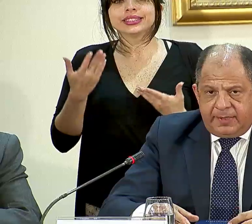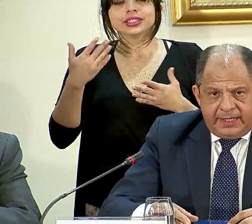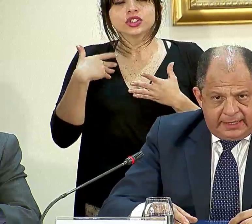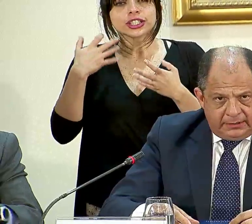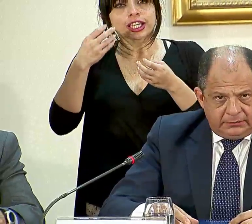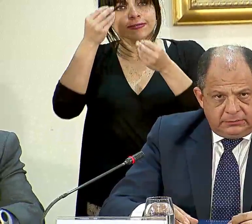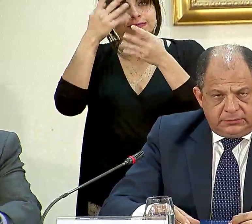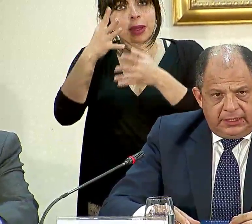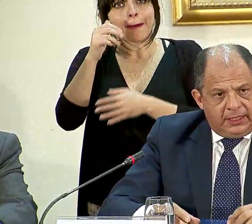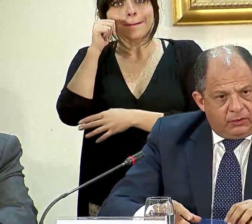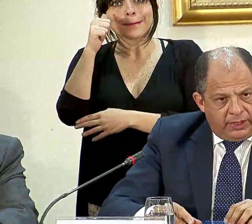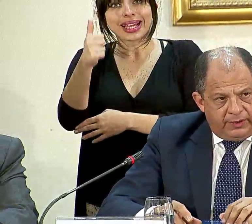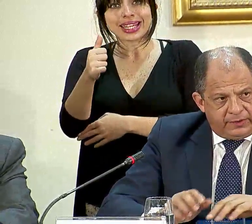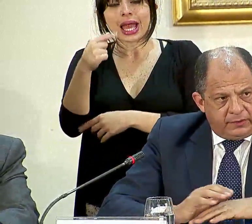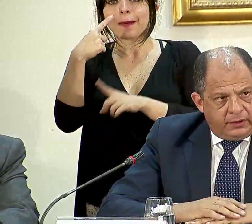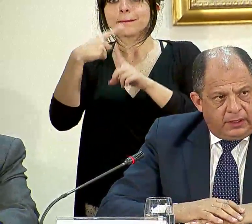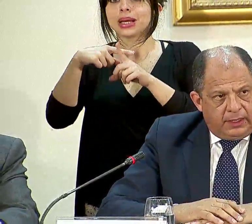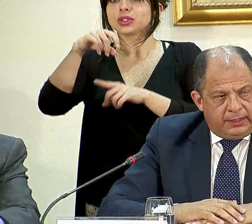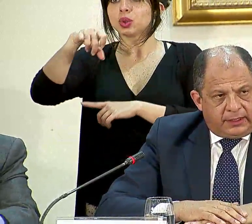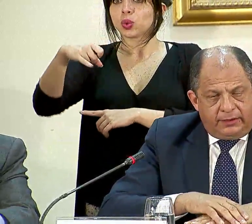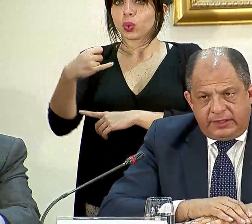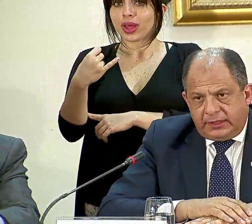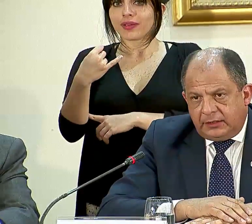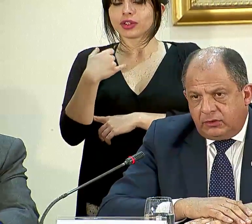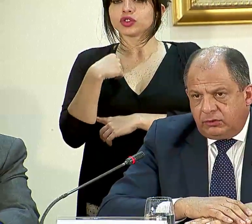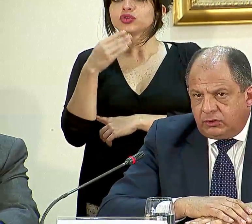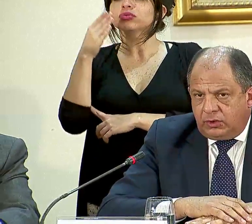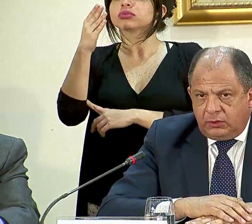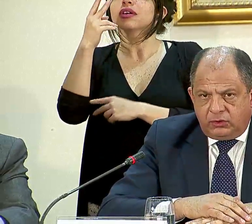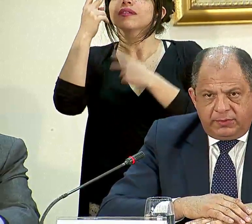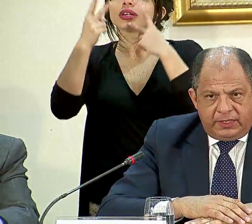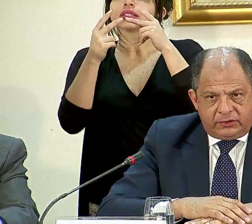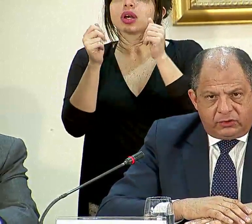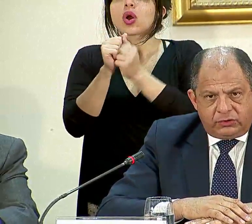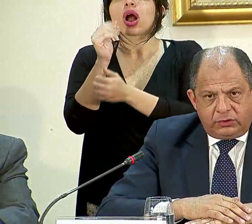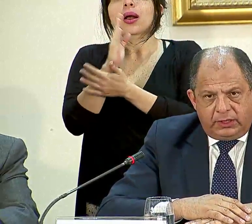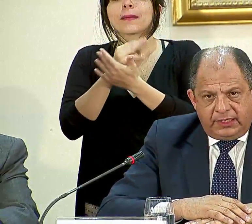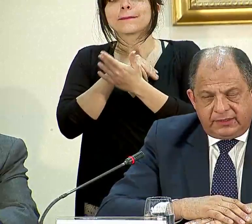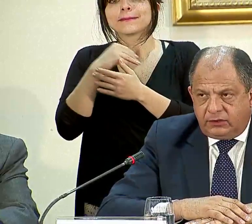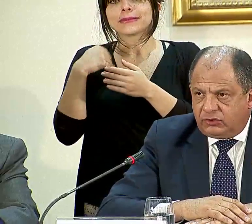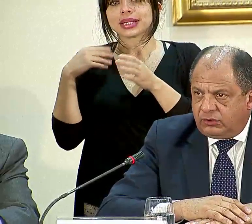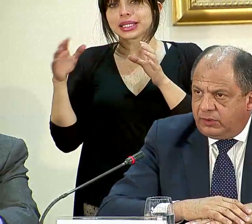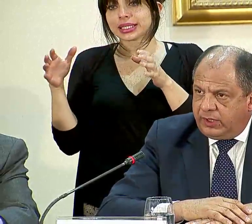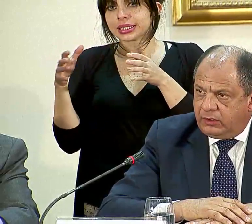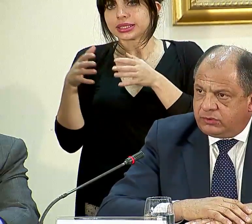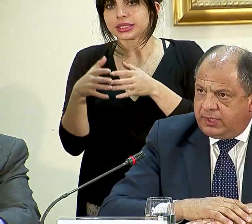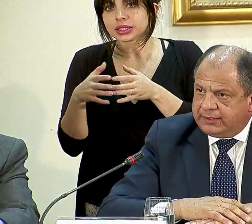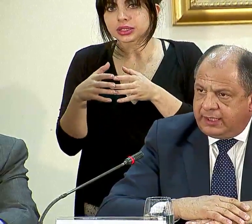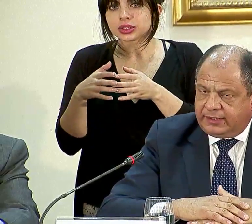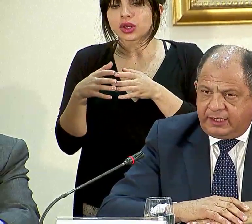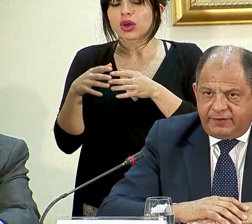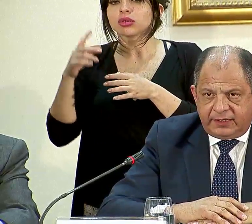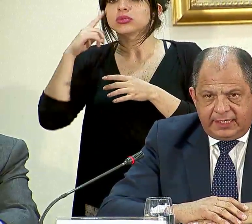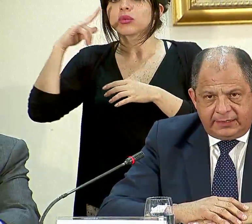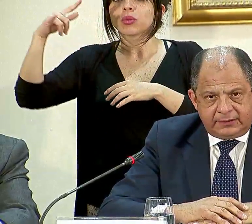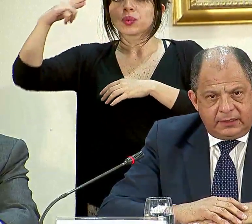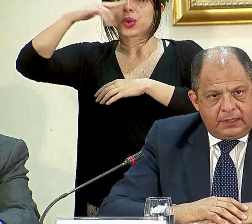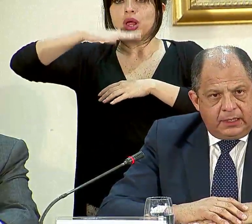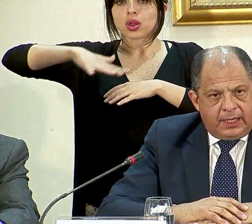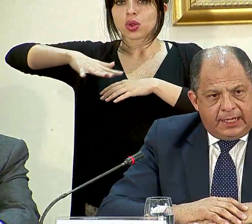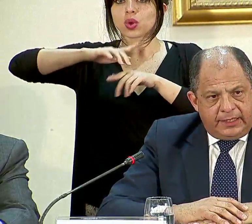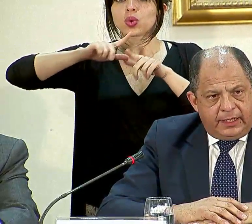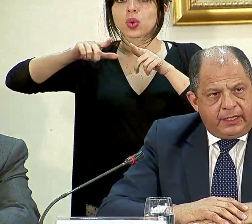señalar que mañana y el jueves estaré visitando junto con algunos ministros y haciendo sobrevuelos sobre las áreas